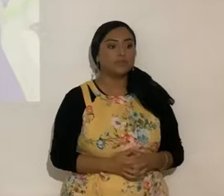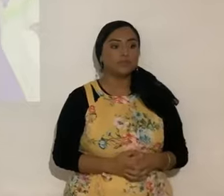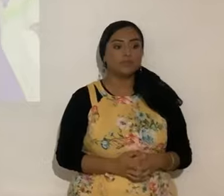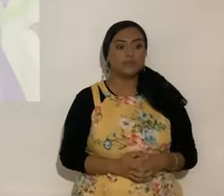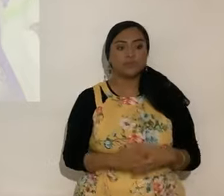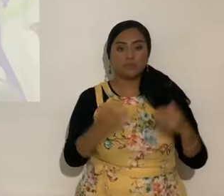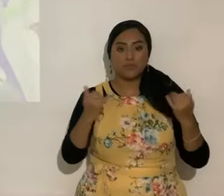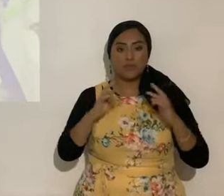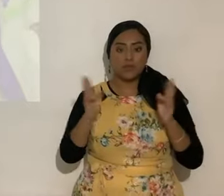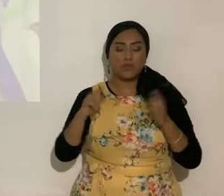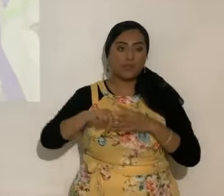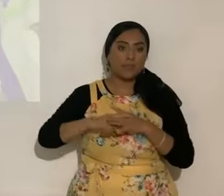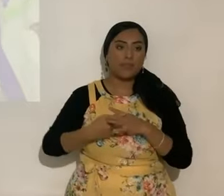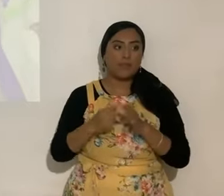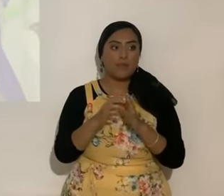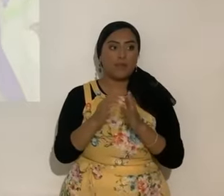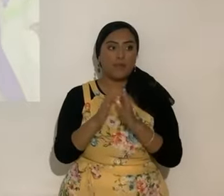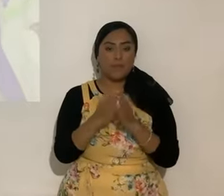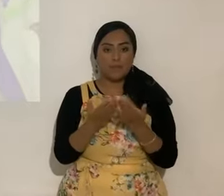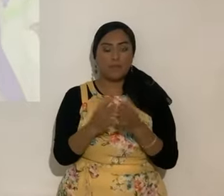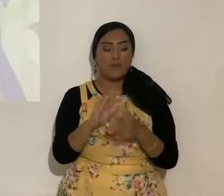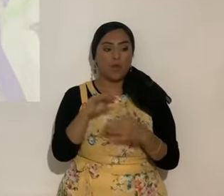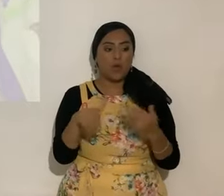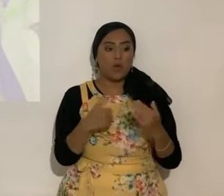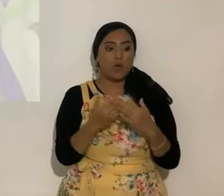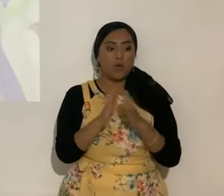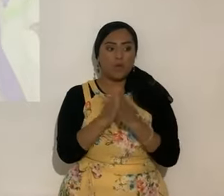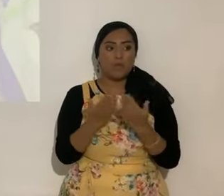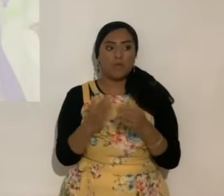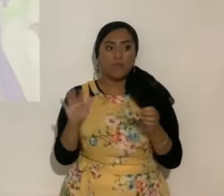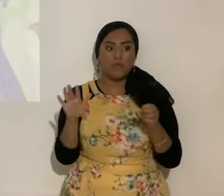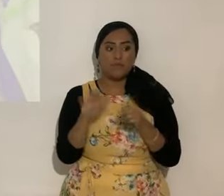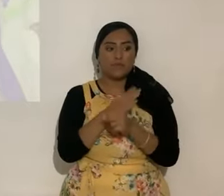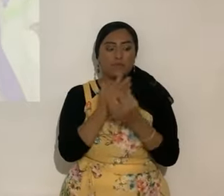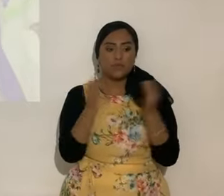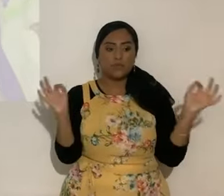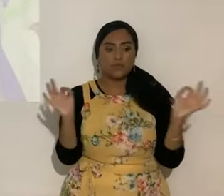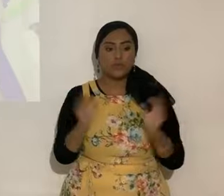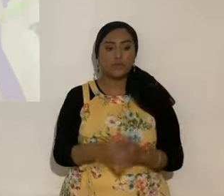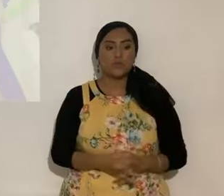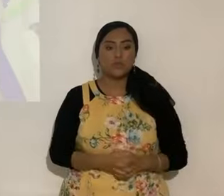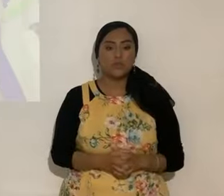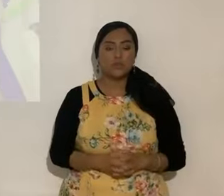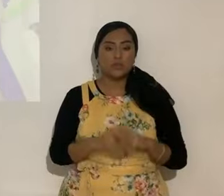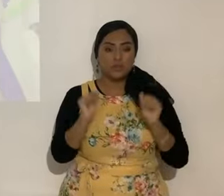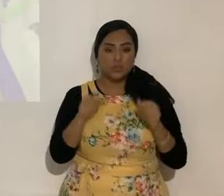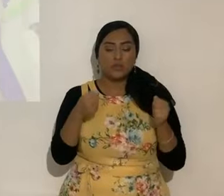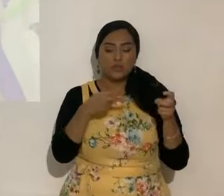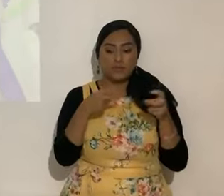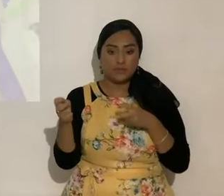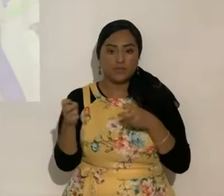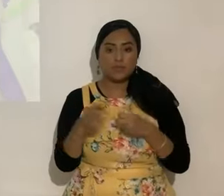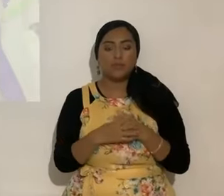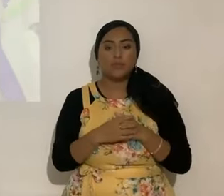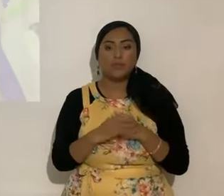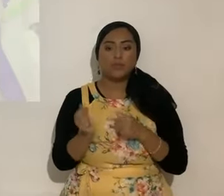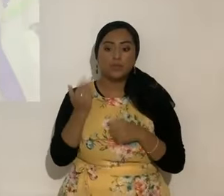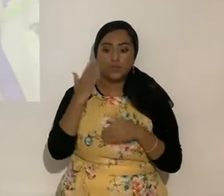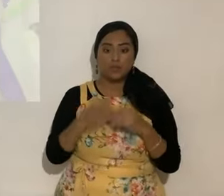Miren, ya empezaron a aparecer los libros ahí. Todos esos libros son absolutamente gratis. Pueden descargarlos después del